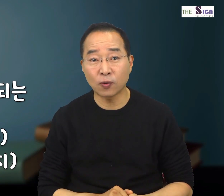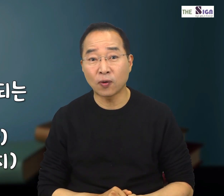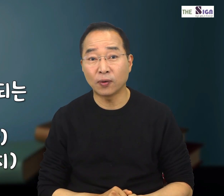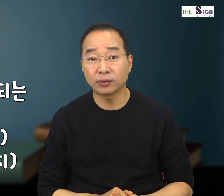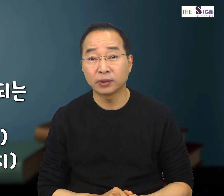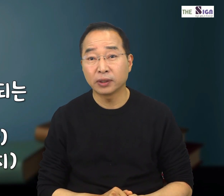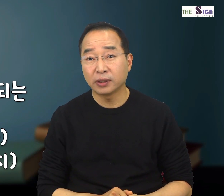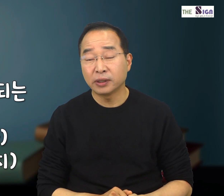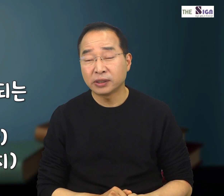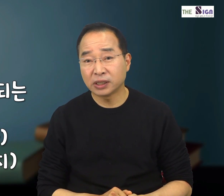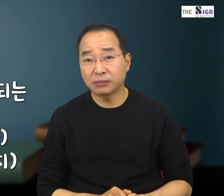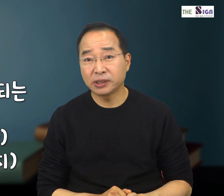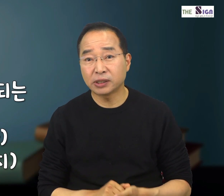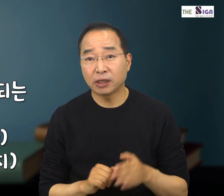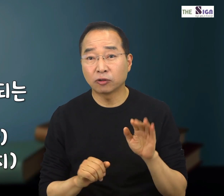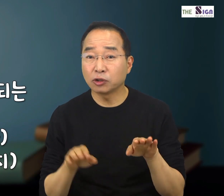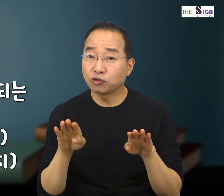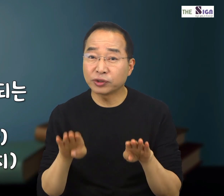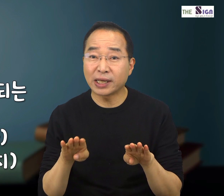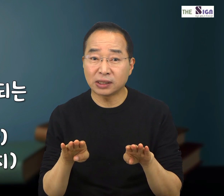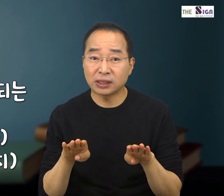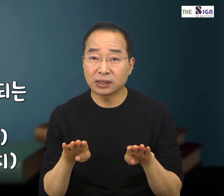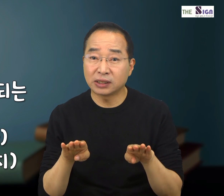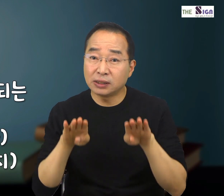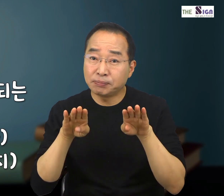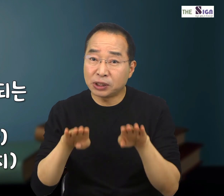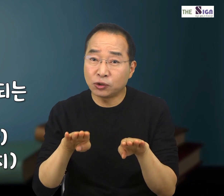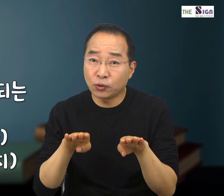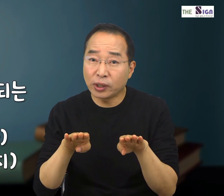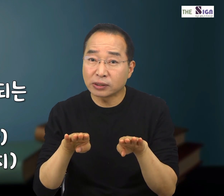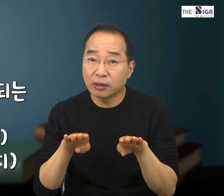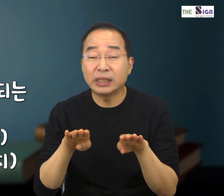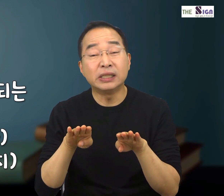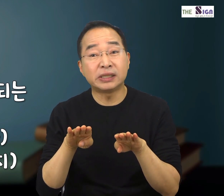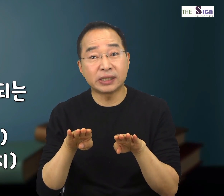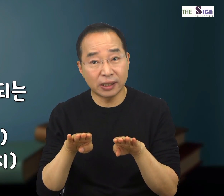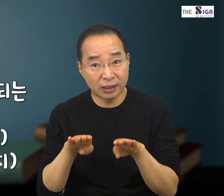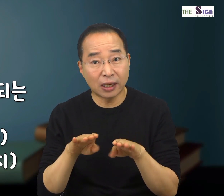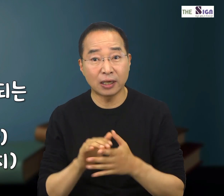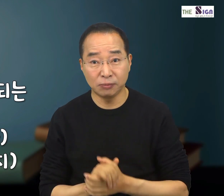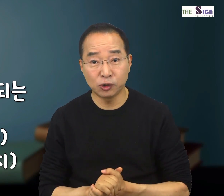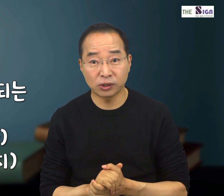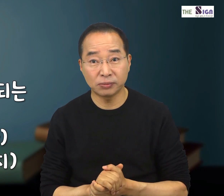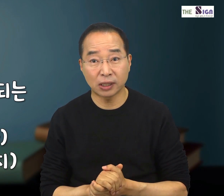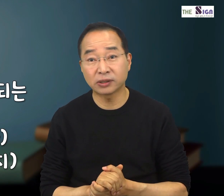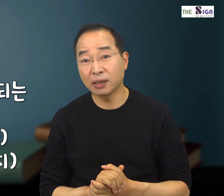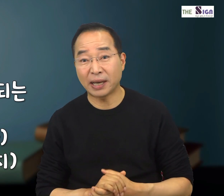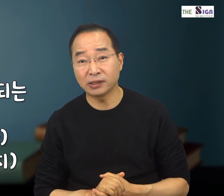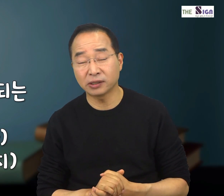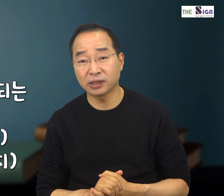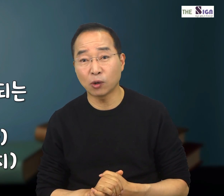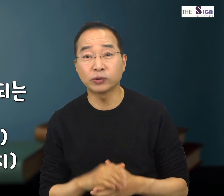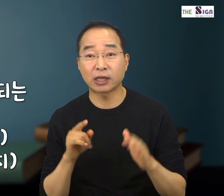표현이고, 지금은 이제 어떤 두 가지를 비교해서 일치했다라는 의미도 씁니다. 그래서 제일 많이 쓰는 게 옷 사러